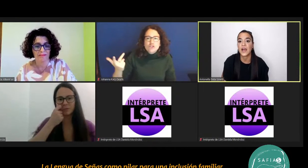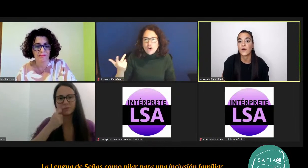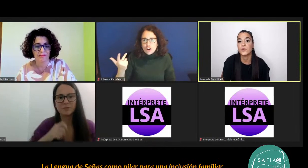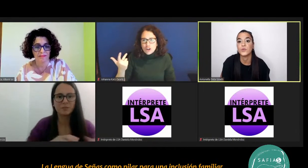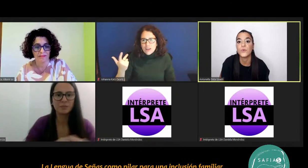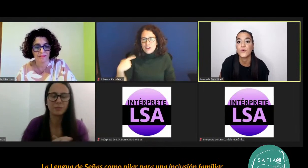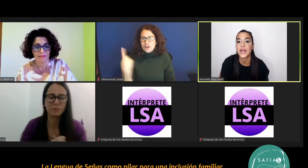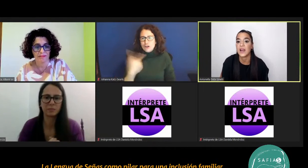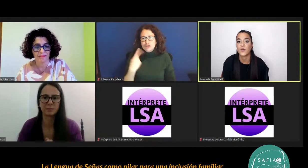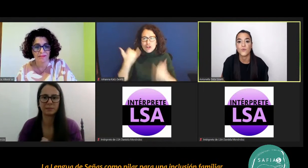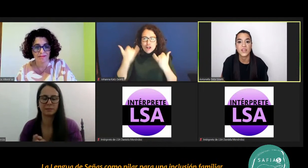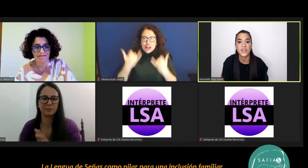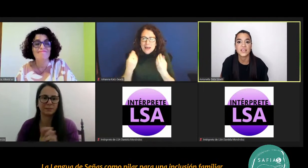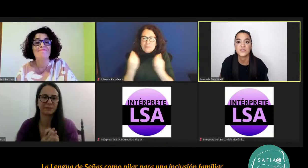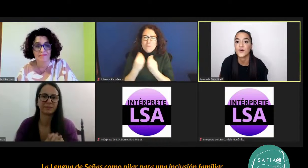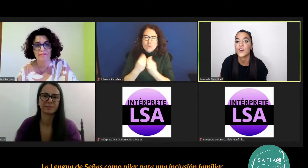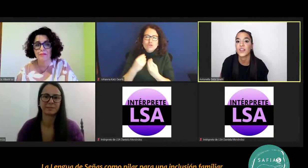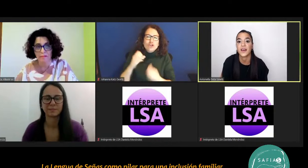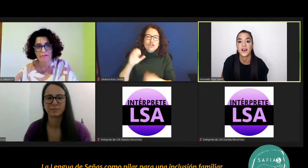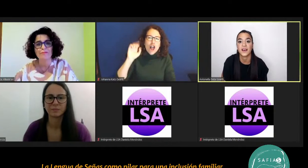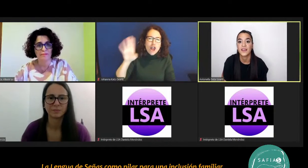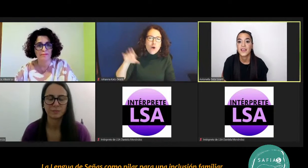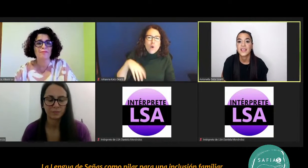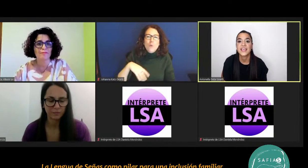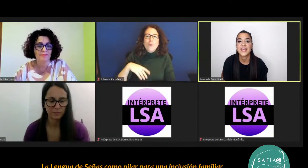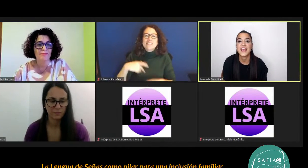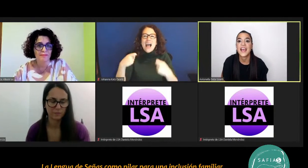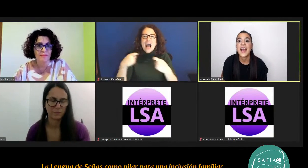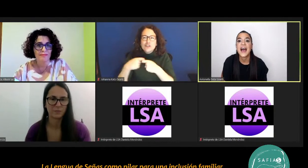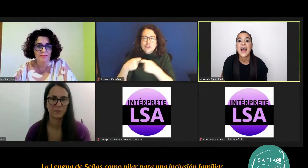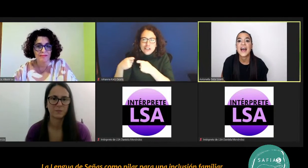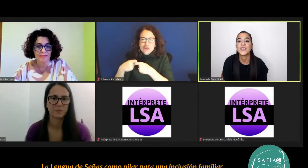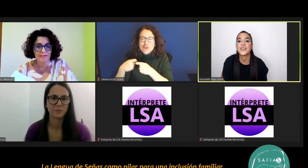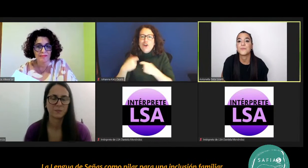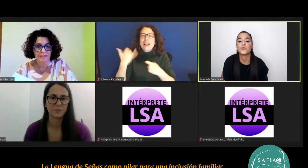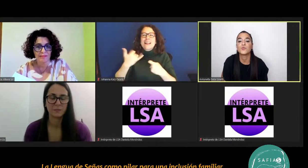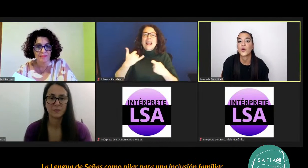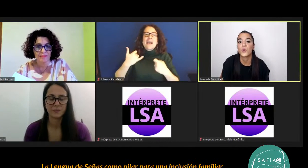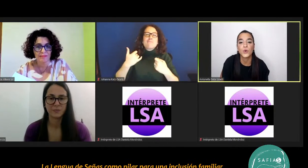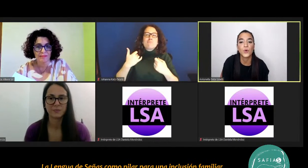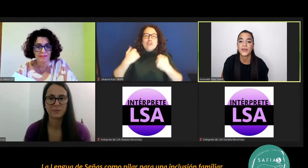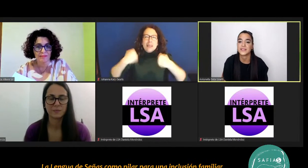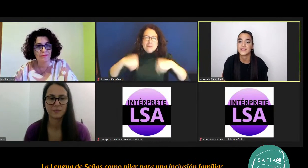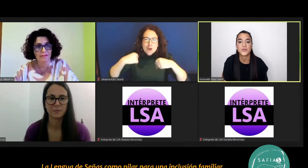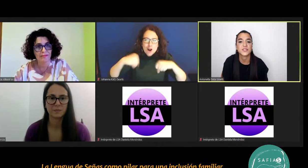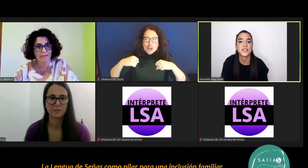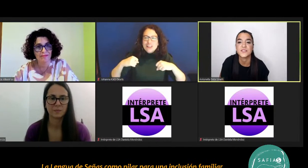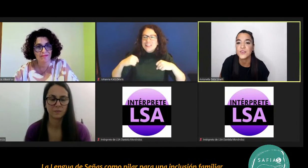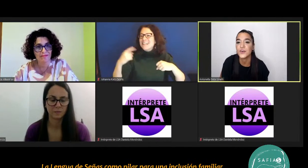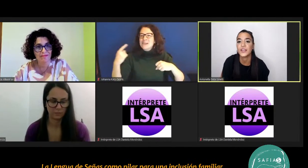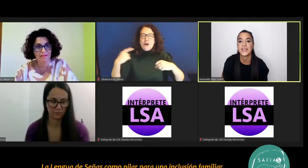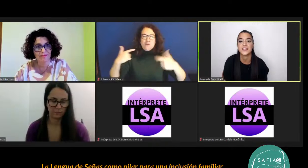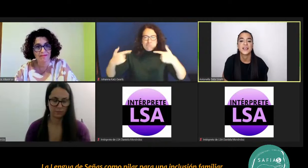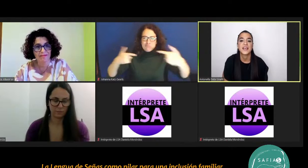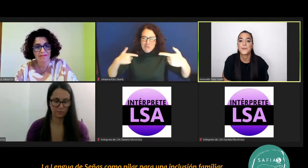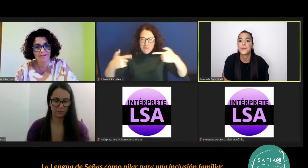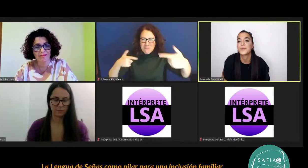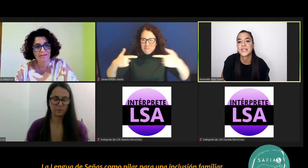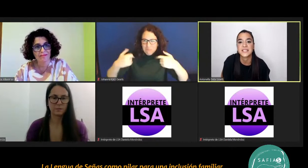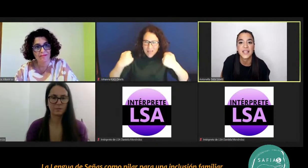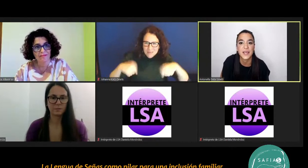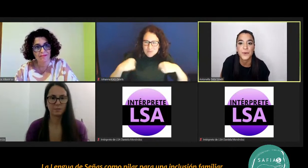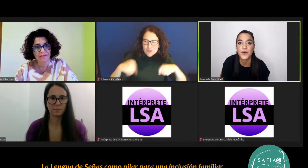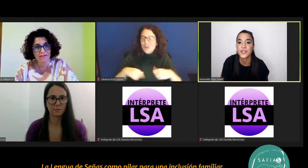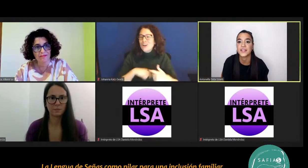mostrarnos la cultura, la comunidad sorda, que hay muchos clubes, asociaciones, que